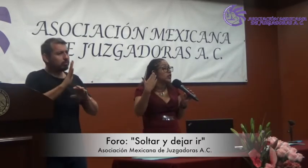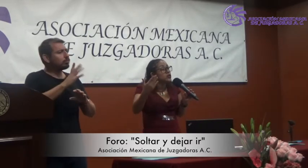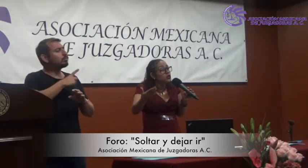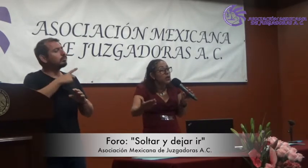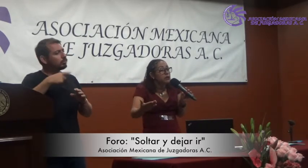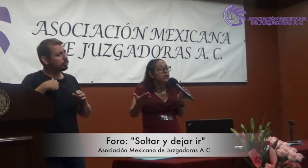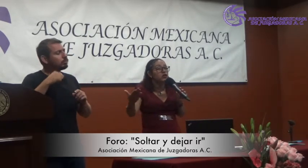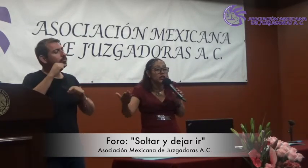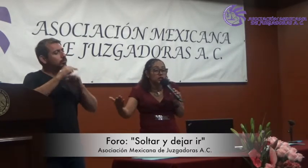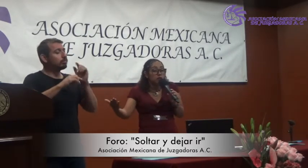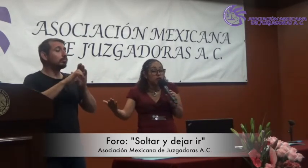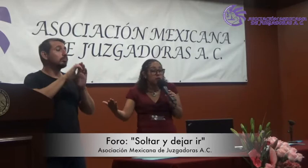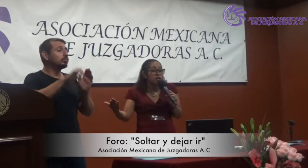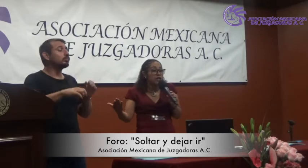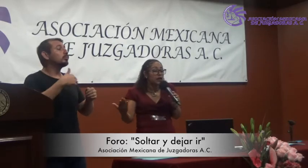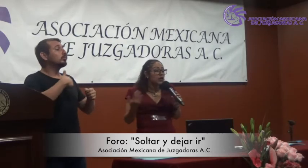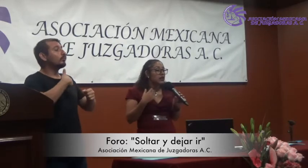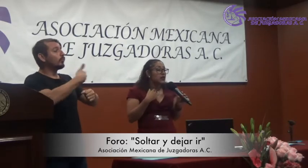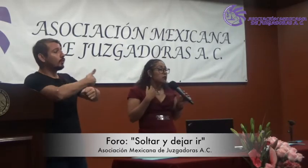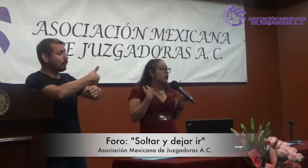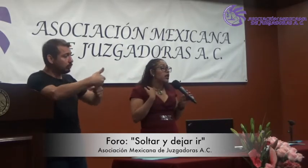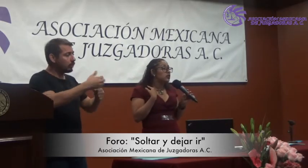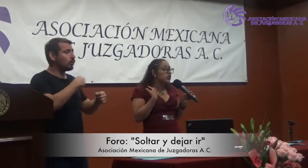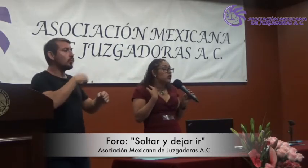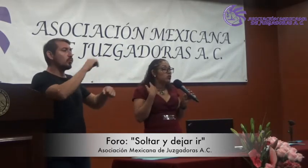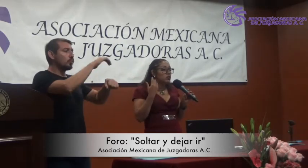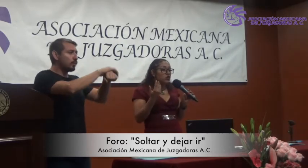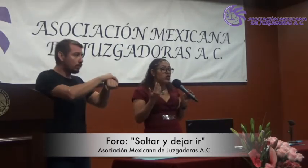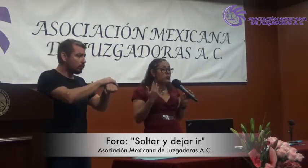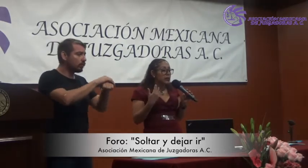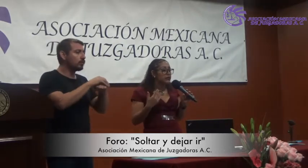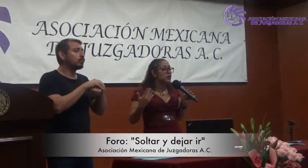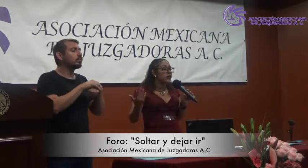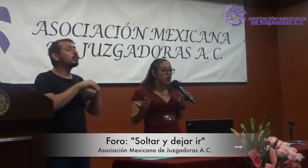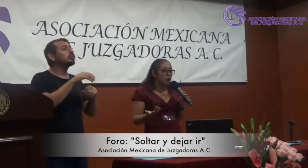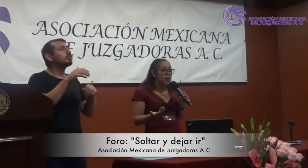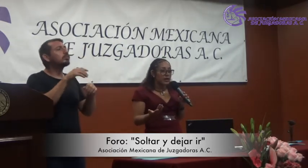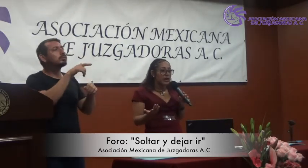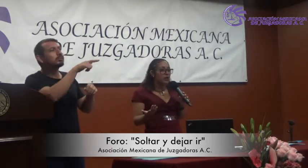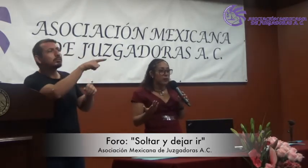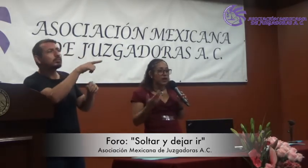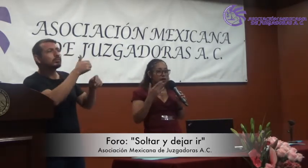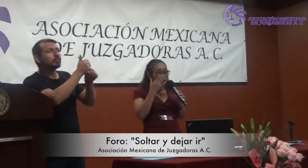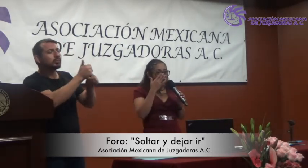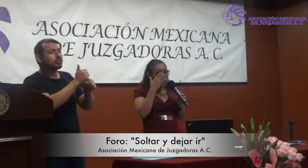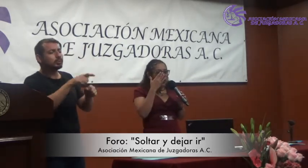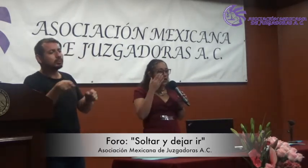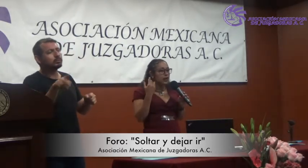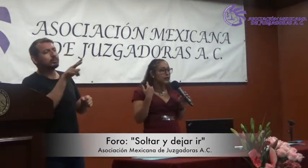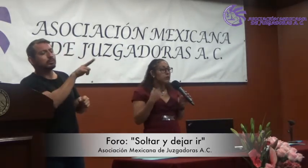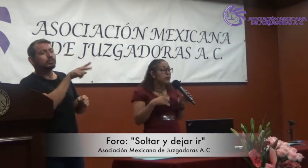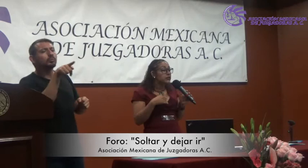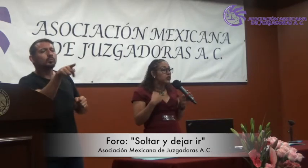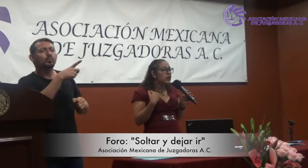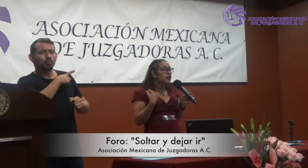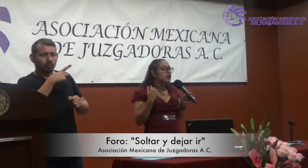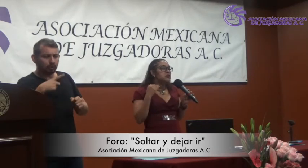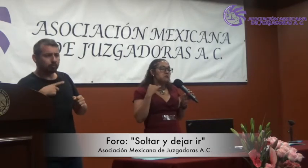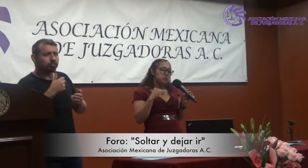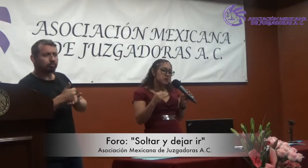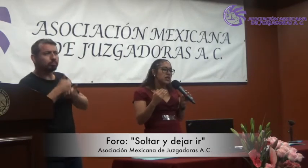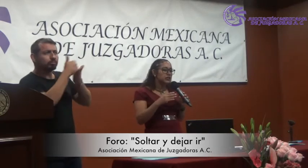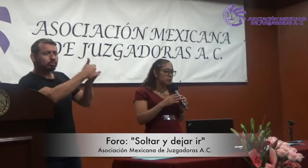soy yo, si es un amigo, si es mi familia, puedo ser yo muy comprensivo y acompañarlo para que pueda esa